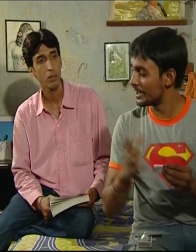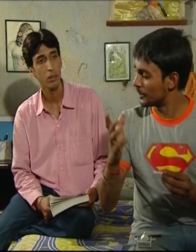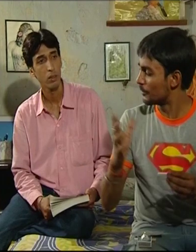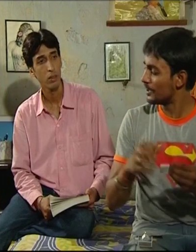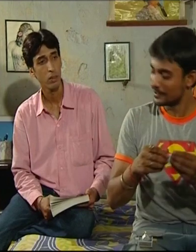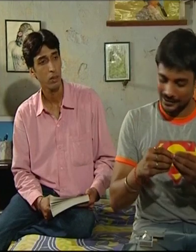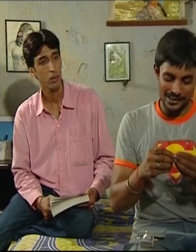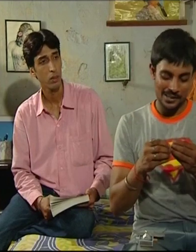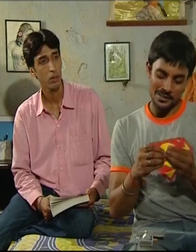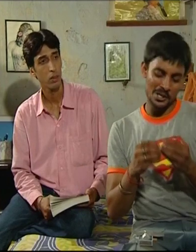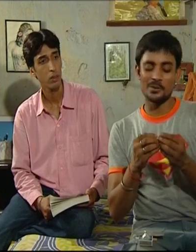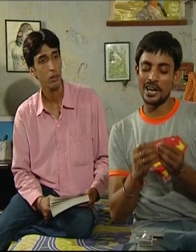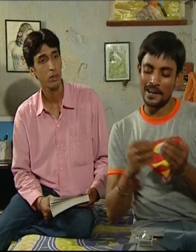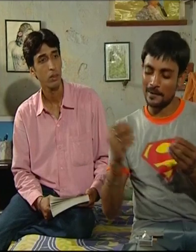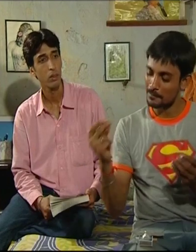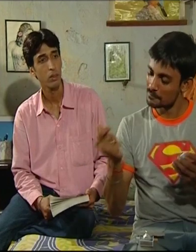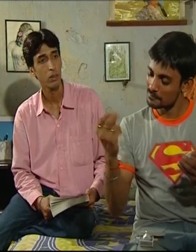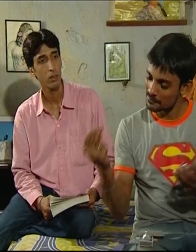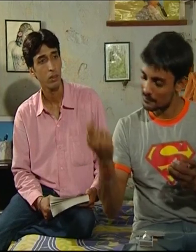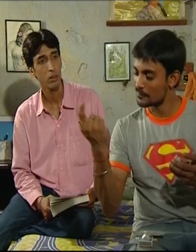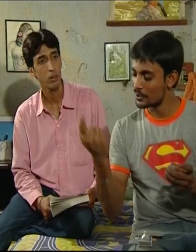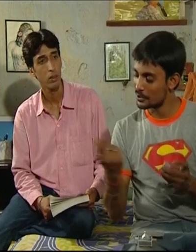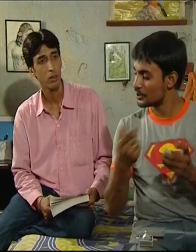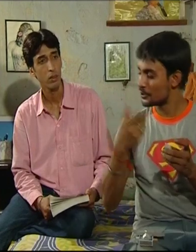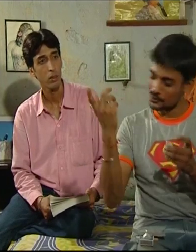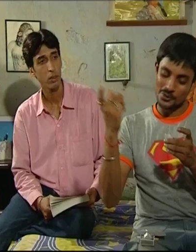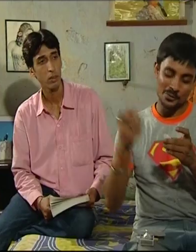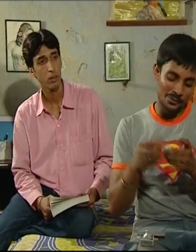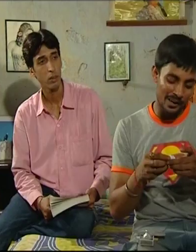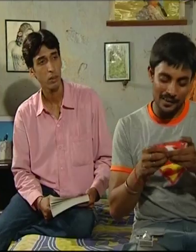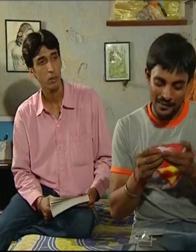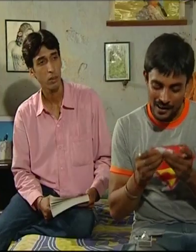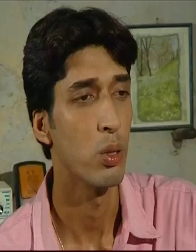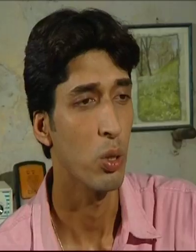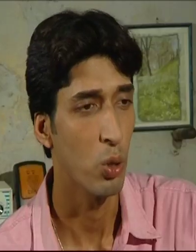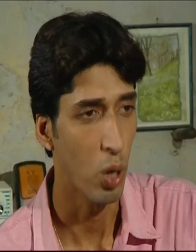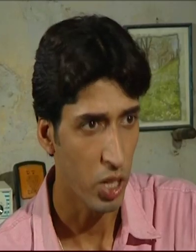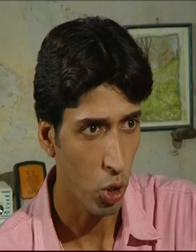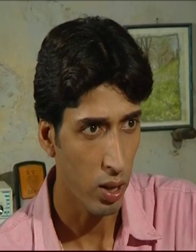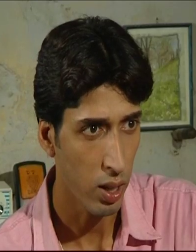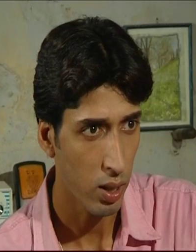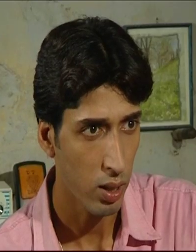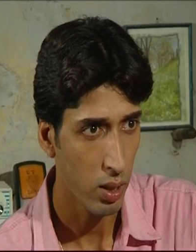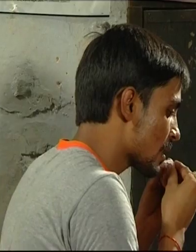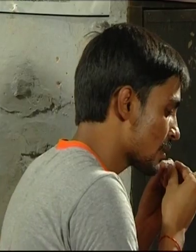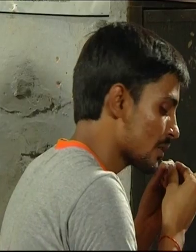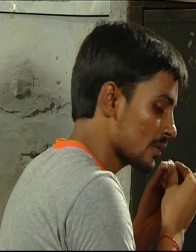नहीं डालूंगा। जब चाहे यूं छोड़ दूंगा। तो अभी छोड़ दे।